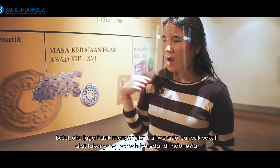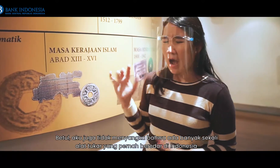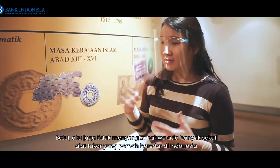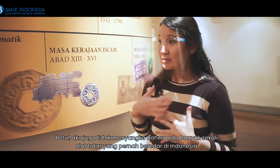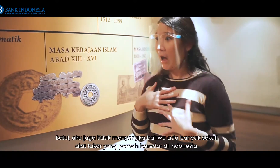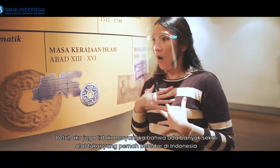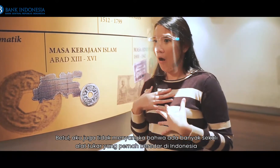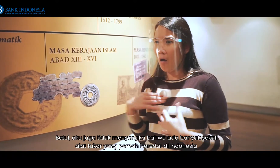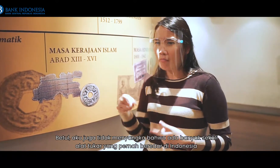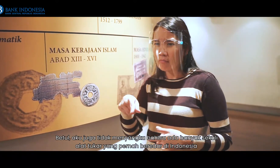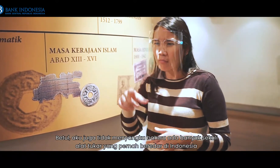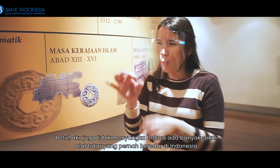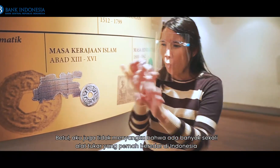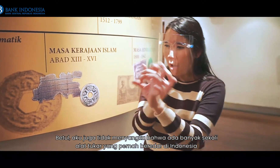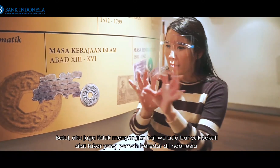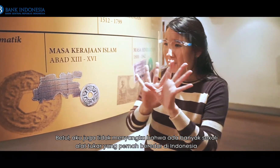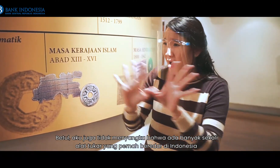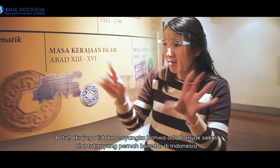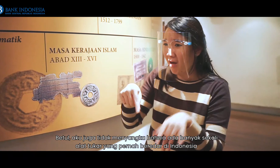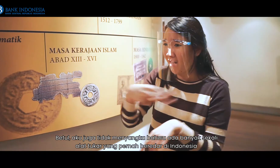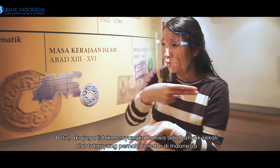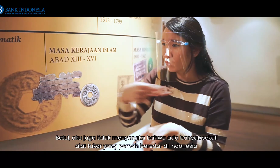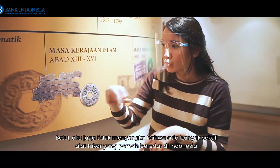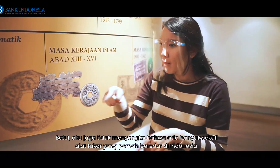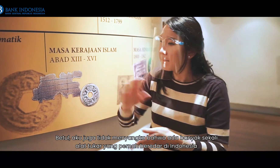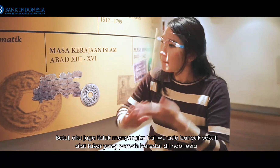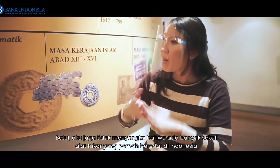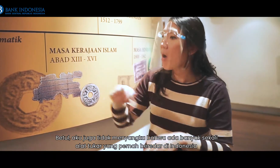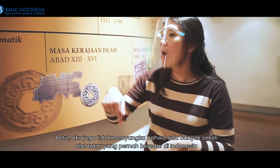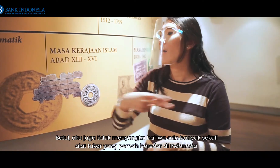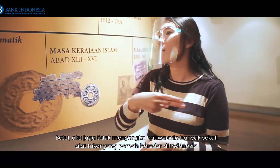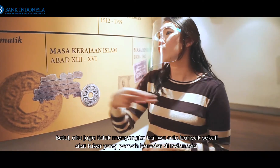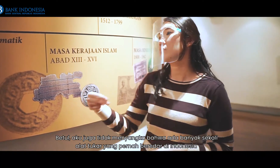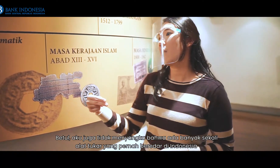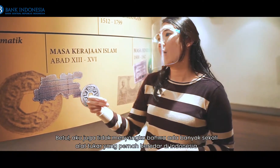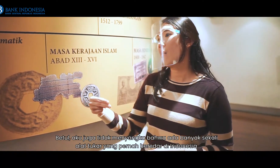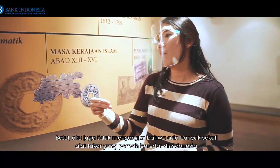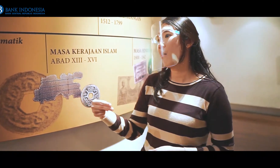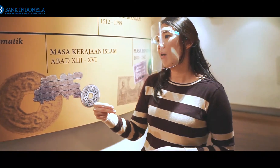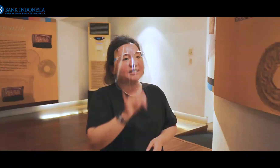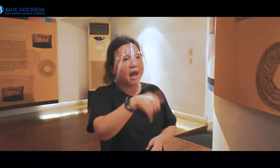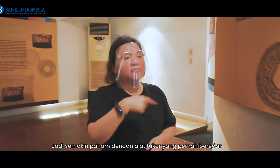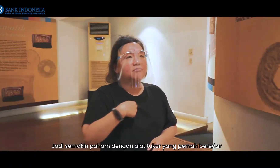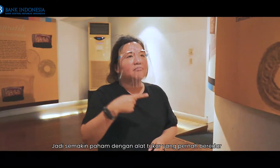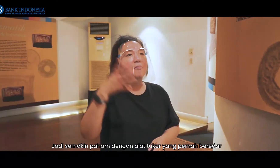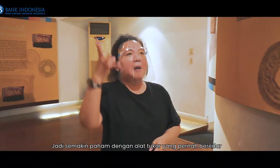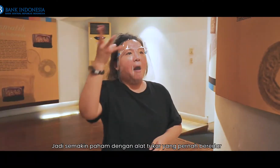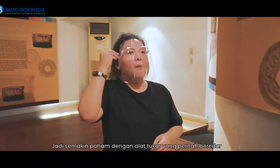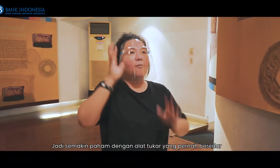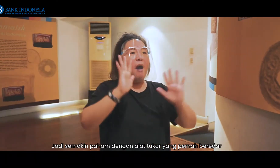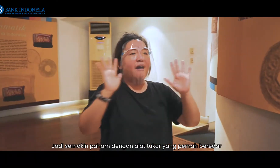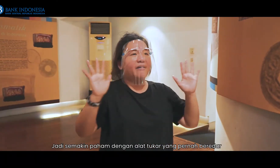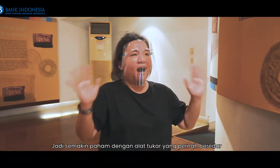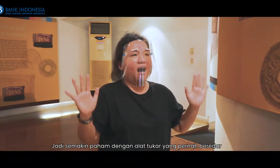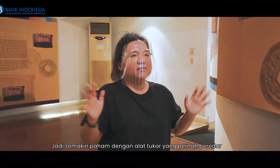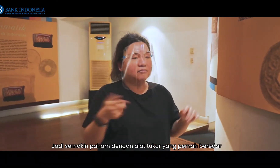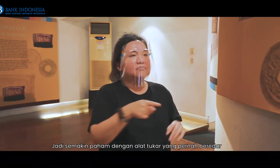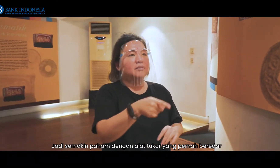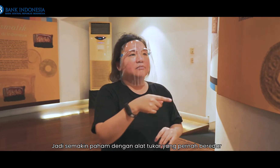tidak menyangka loh bahwa ada banyak sekali alat tukar yang pernah beredar di Indonesia. Jadi semakin paham dengan alat tukar